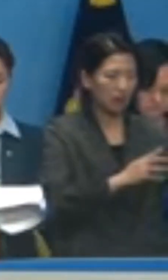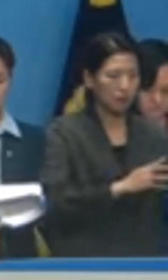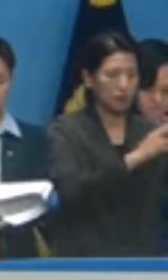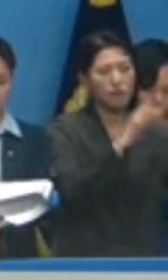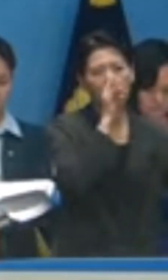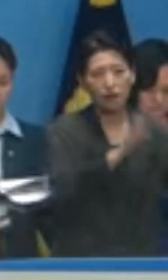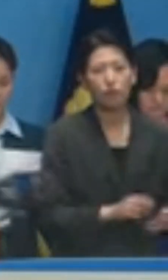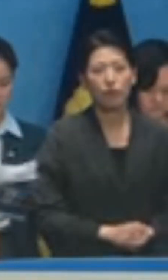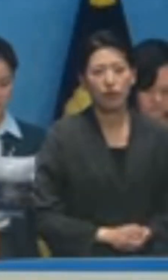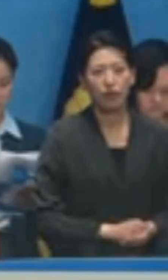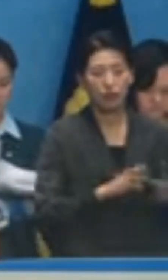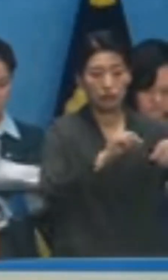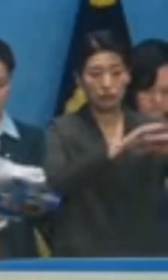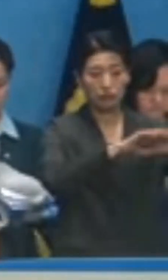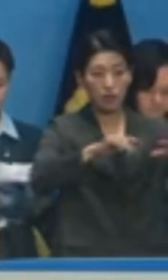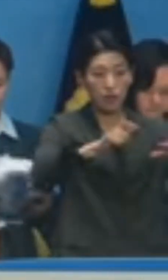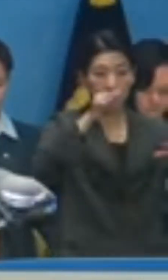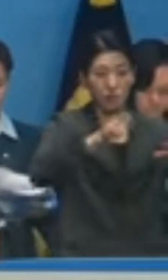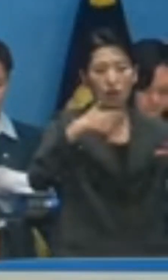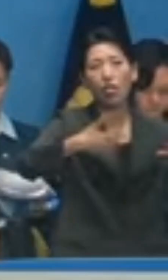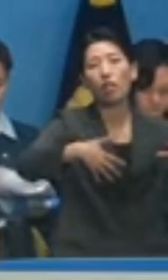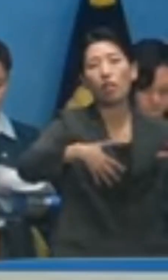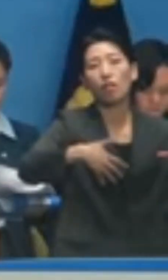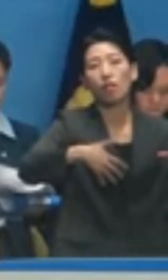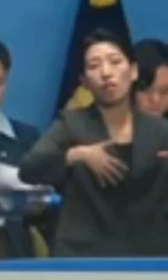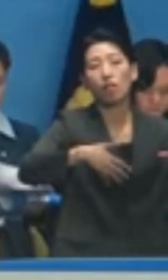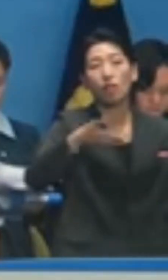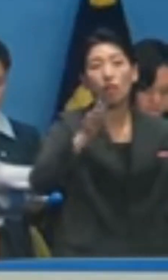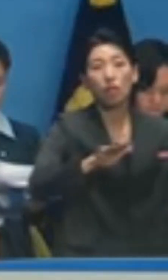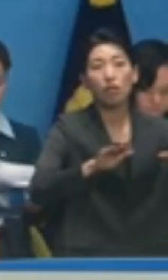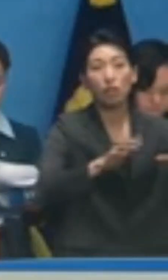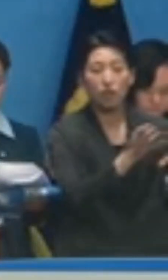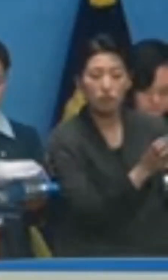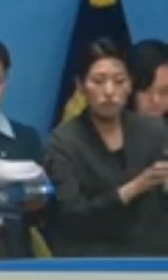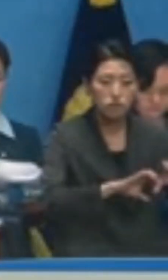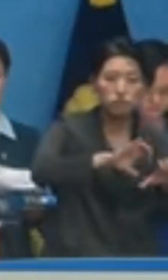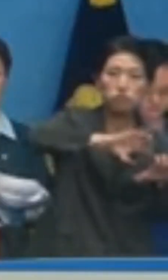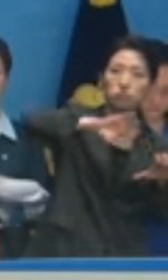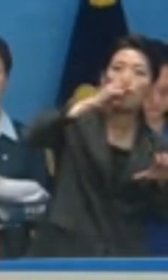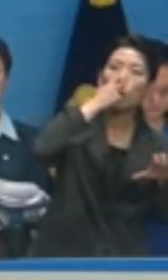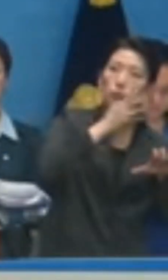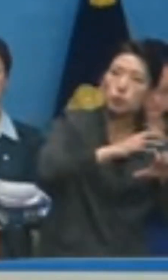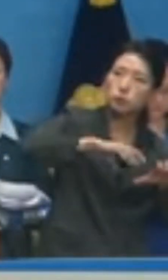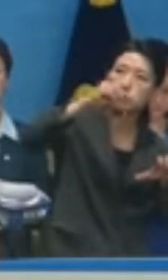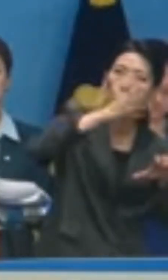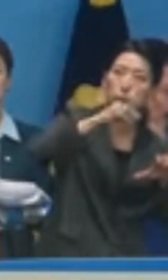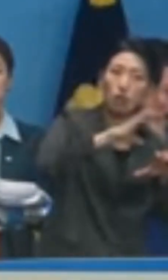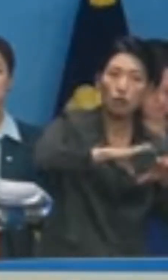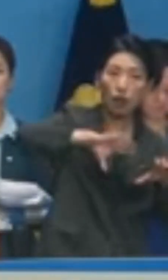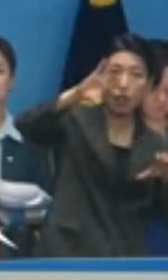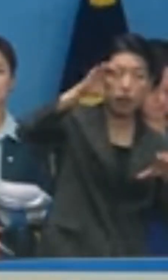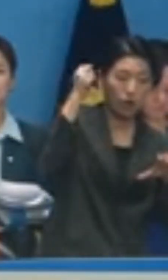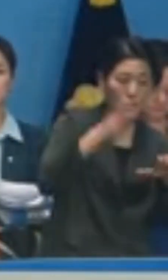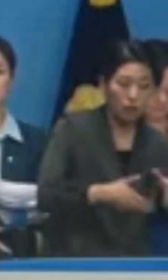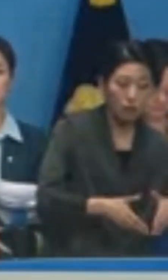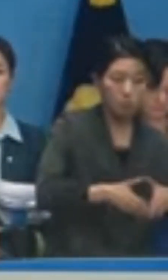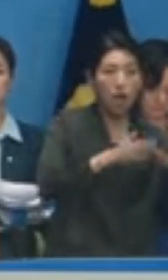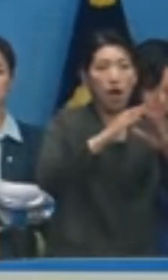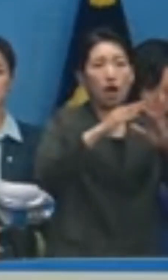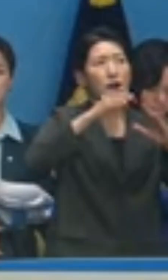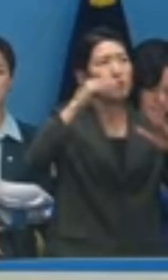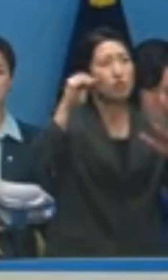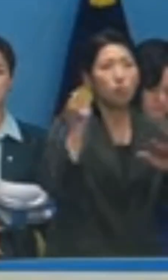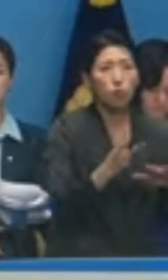자리 역시 집안 안정성이 확보되지 않아 이번 붕괴 사고의 원인이 되었고 같은 위치에 재설치하면 또